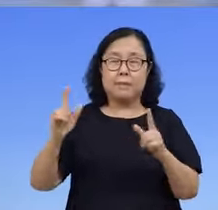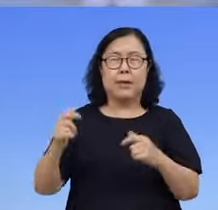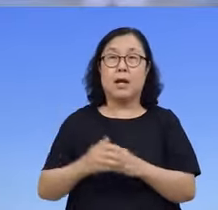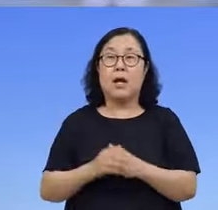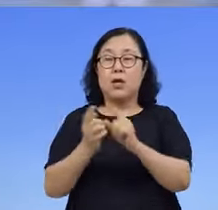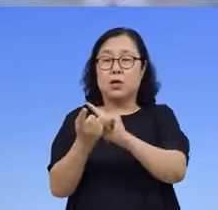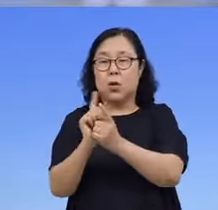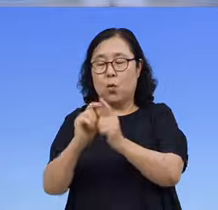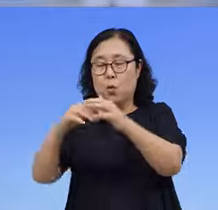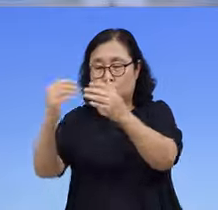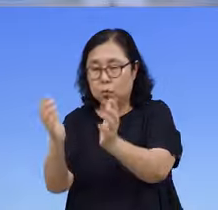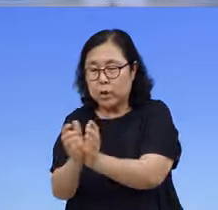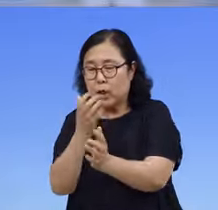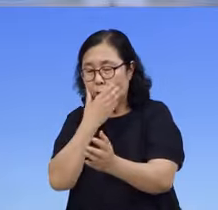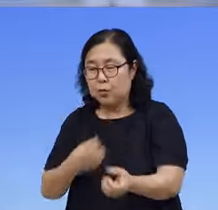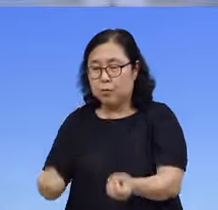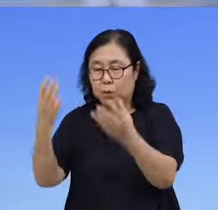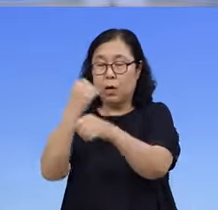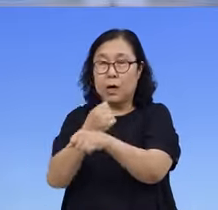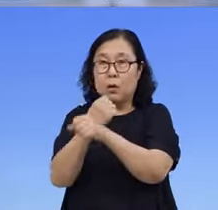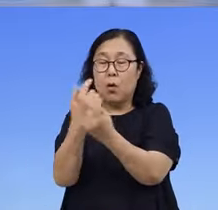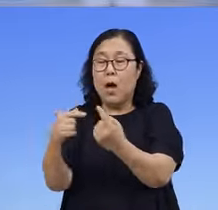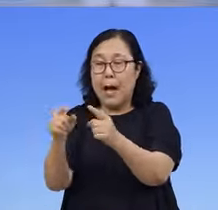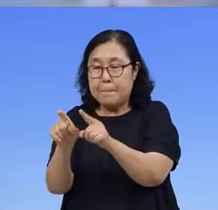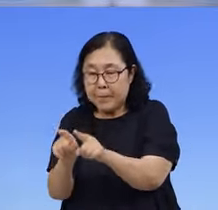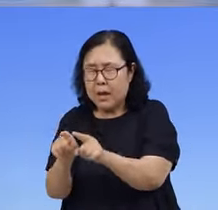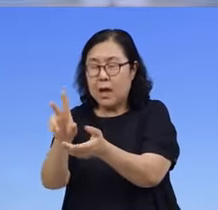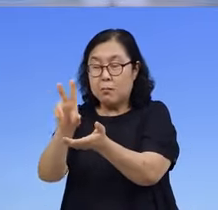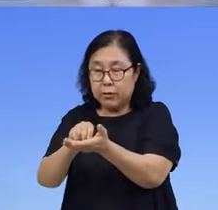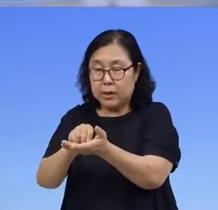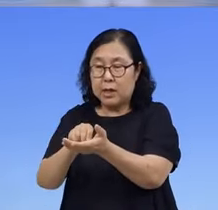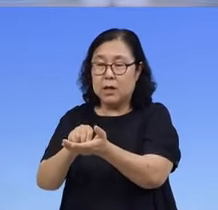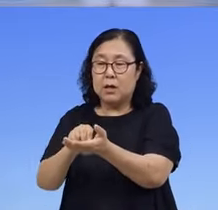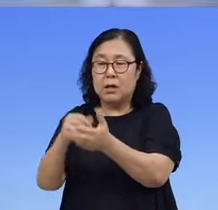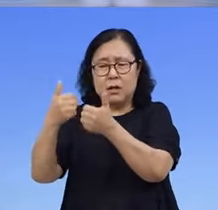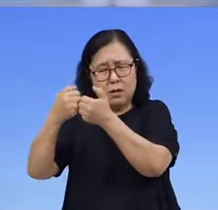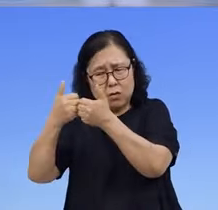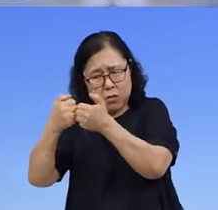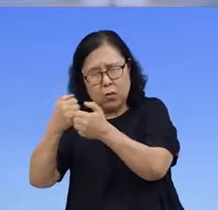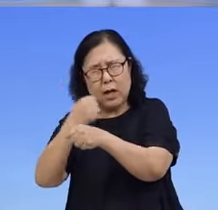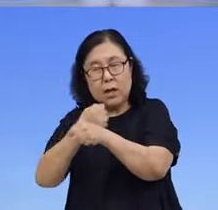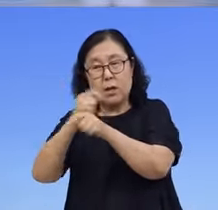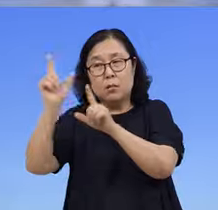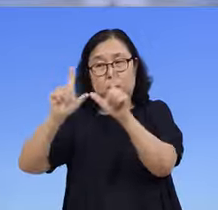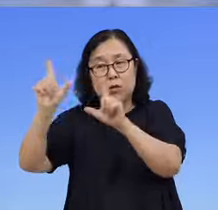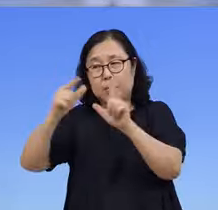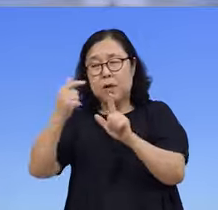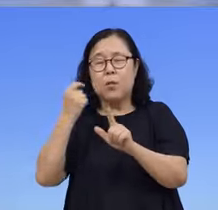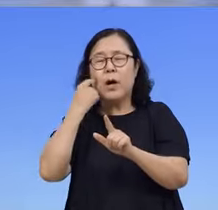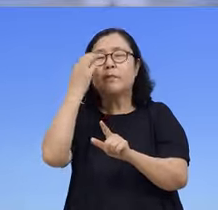서로가 공동체적으로 축복하면서 함께 이런 문제를 이루어 가고, 그래서 저는